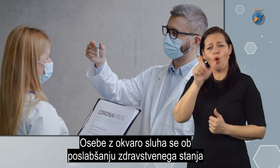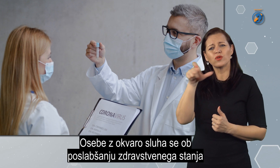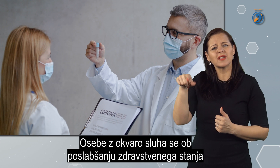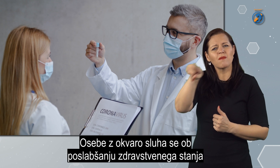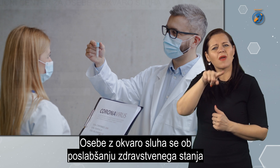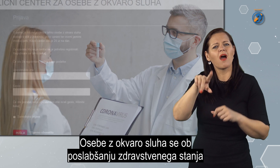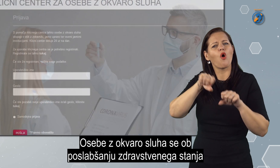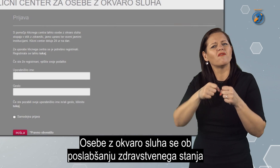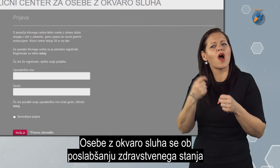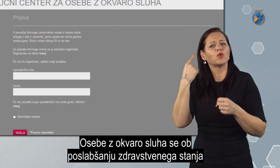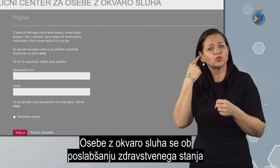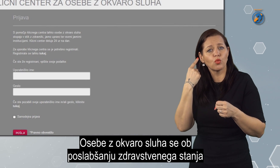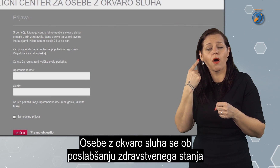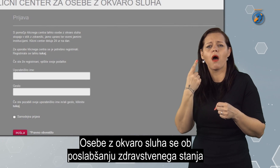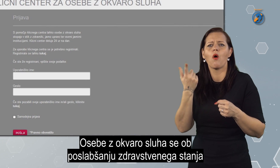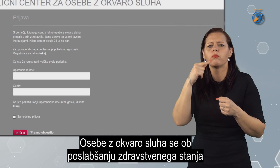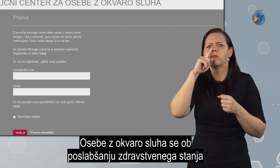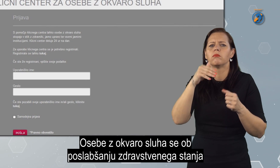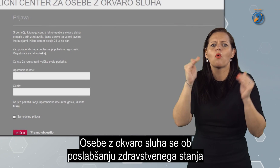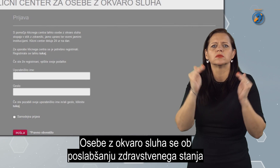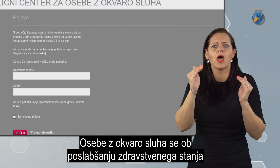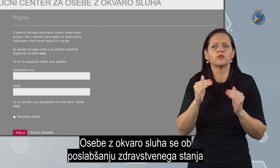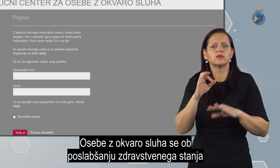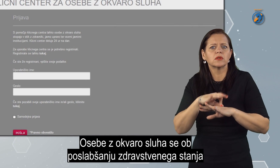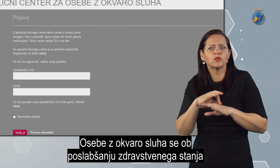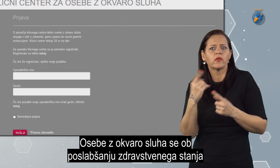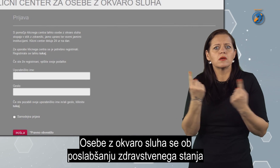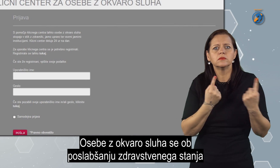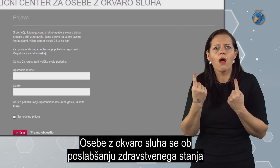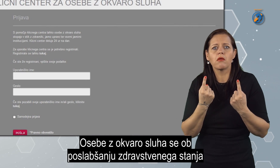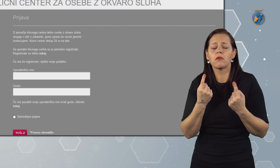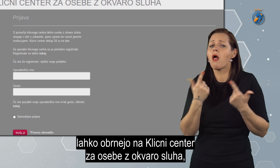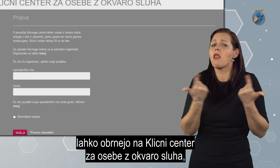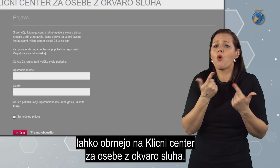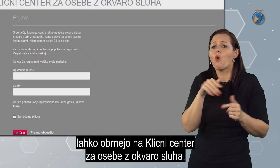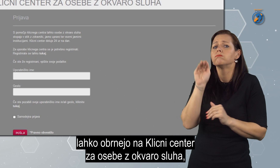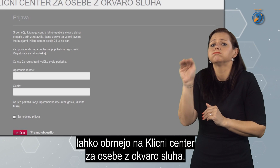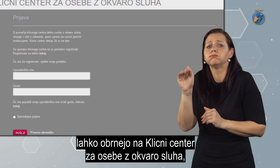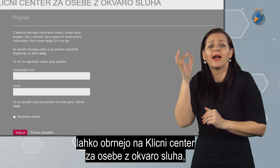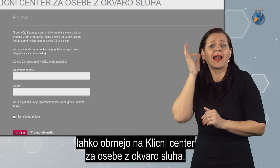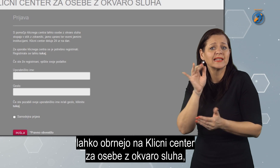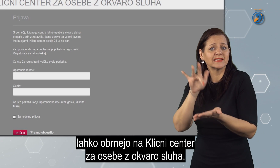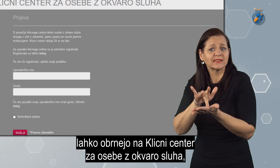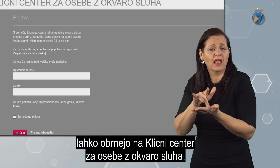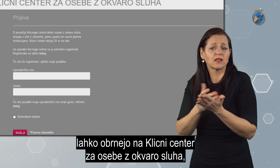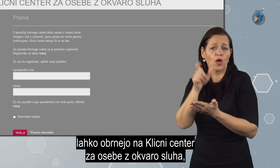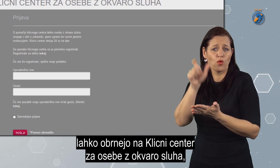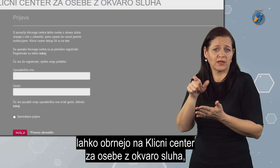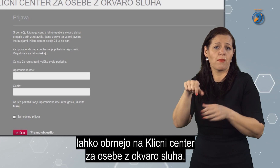Osebe z okvaro sluha se v poslabšanju zdravstvenega stanja lahko obrnejo na klicni center za osebe z okvaro sluha, ki bo